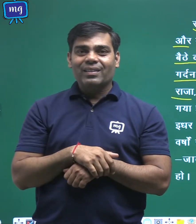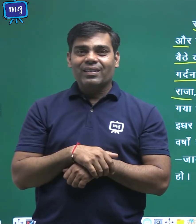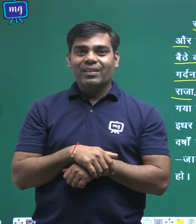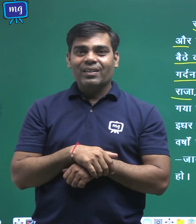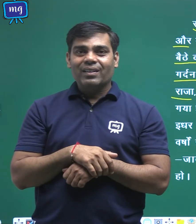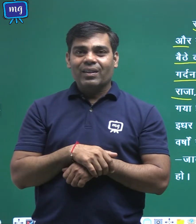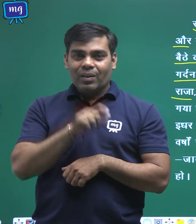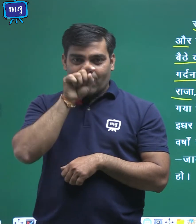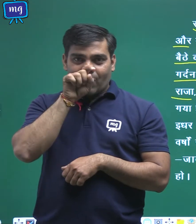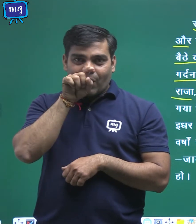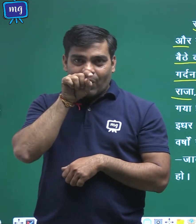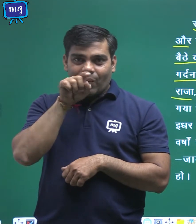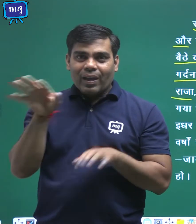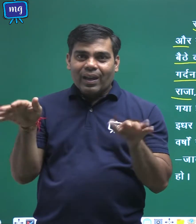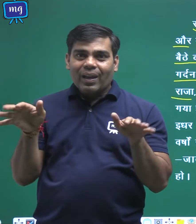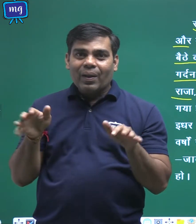कौवे बेटा,